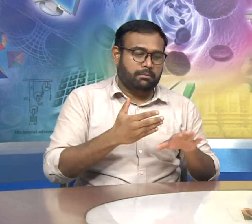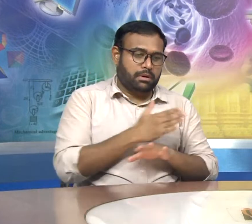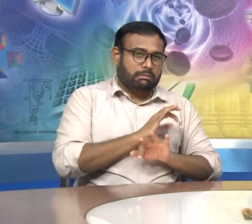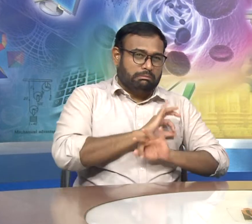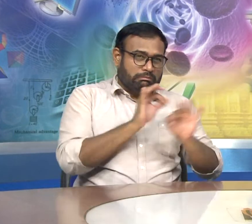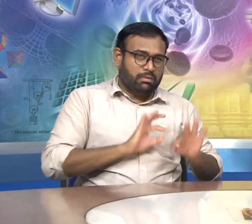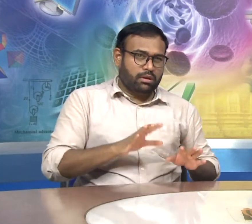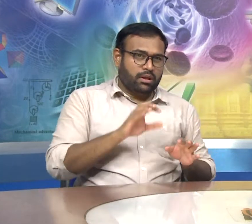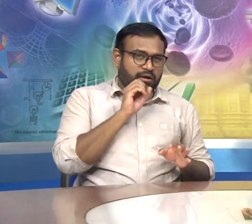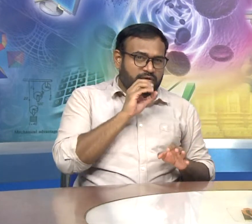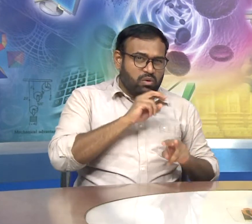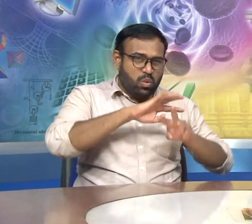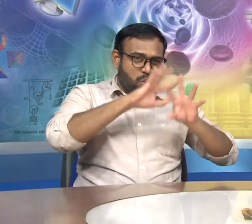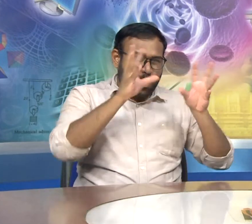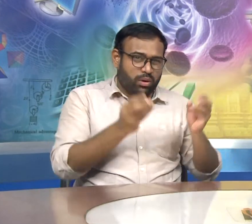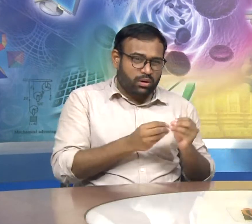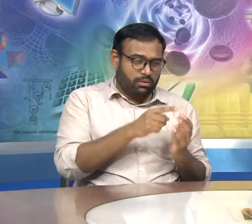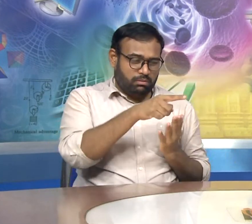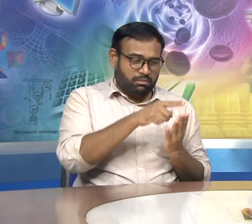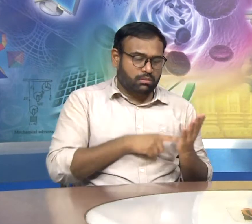service, are provided in